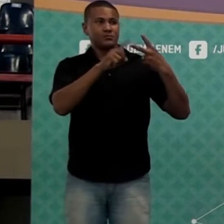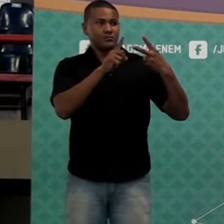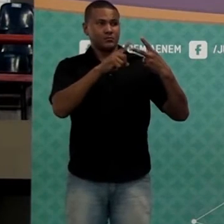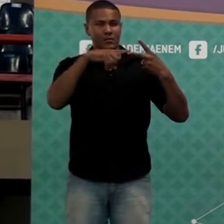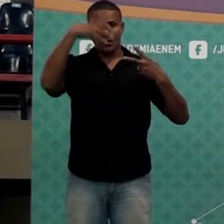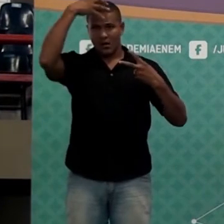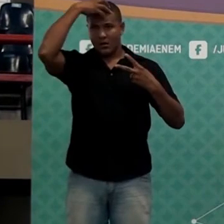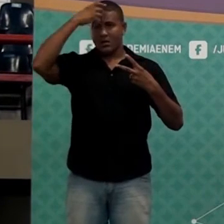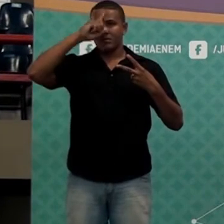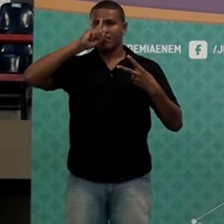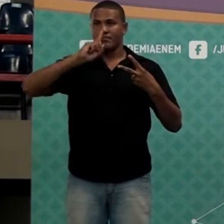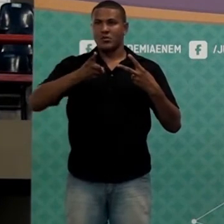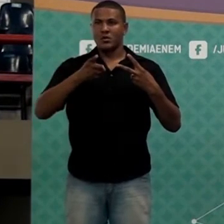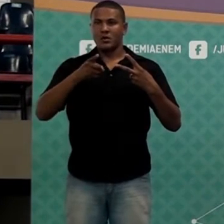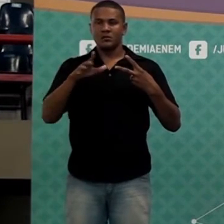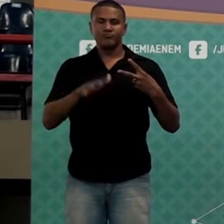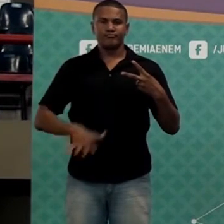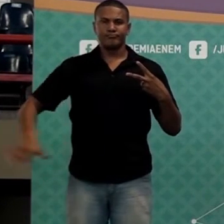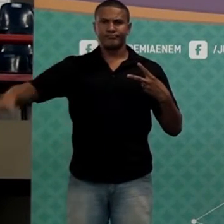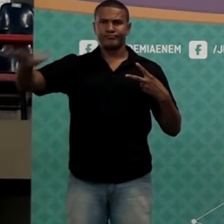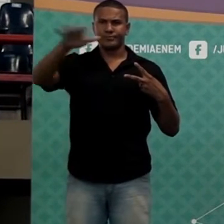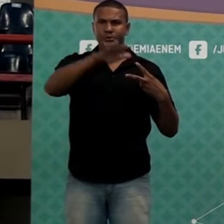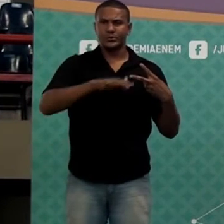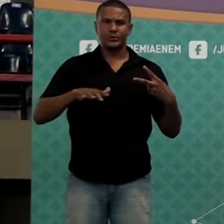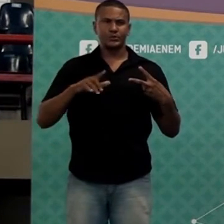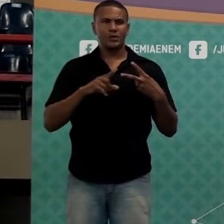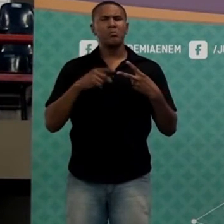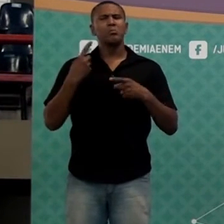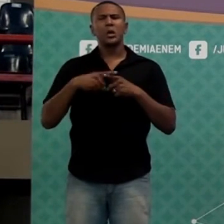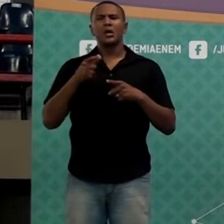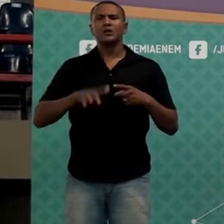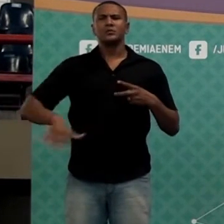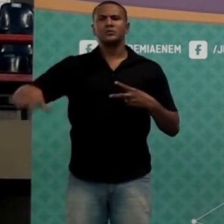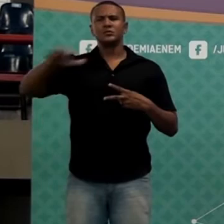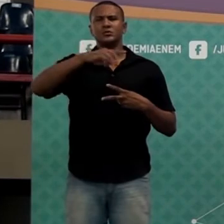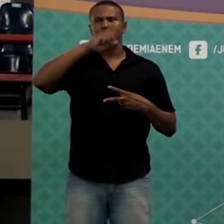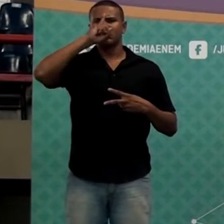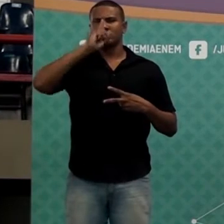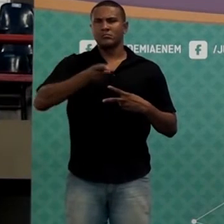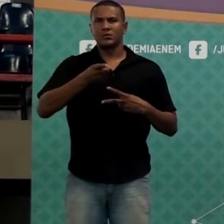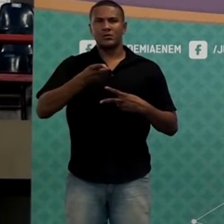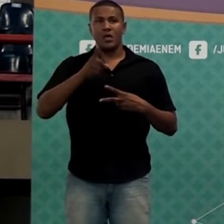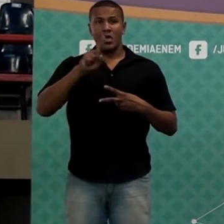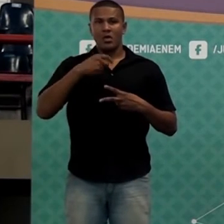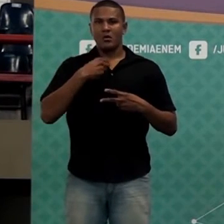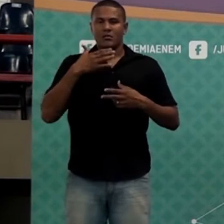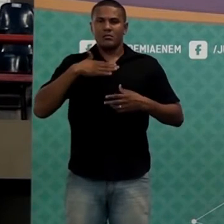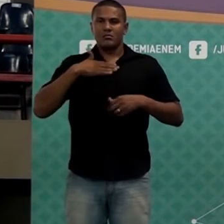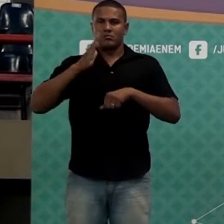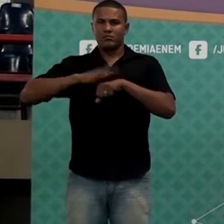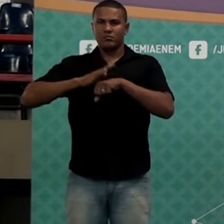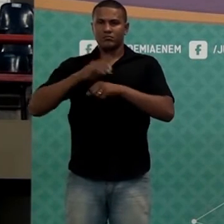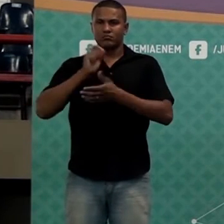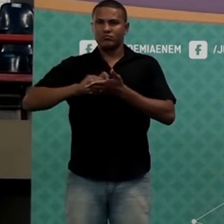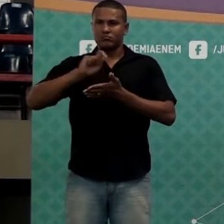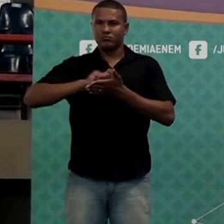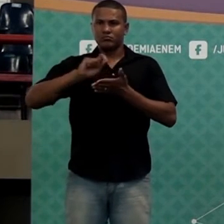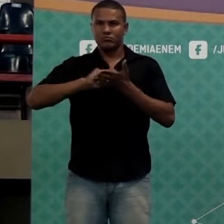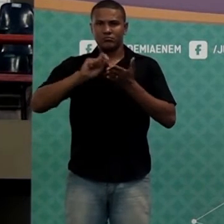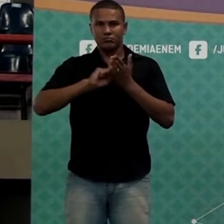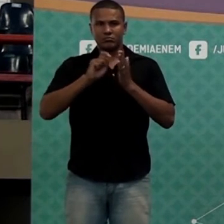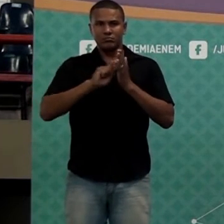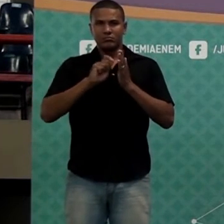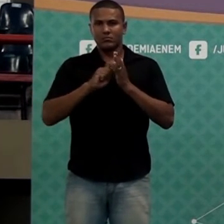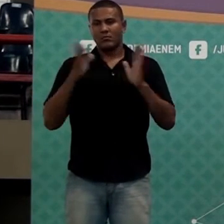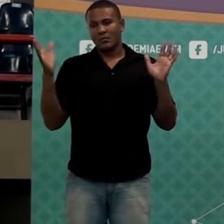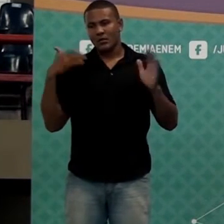que é essa que a gente vai falar do Estado Nacional Moderno. Por que que é absoluta? Porque o rei é quem escreve a lei. Quando é que ele escreve a lei? De